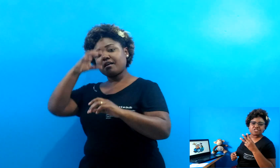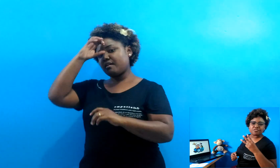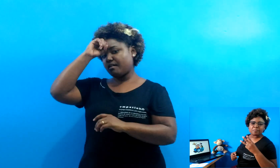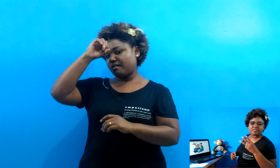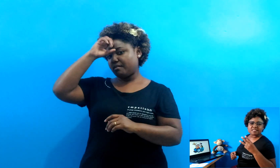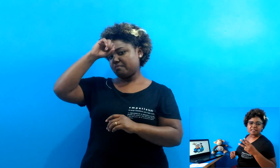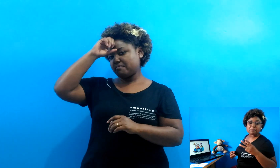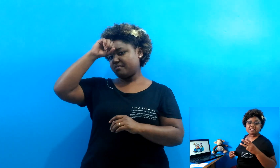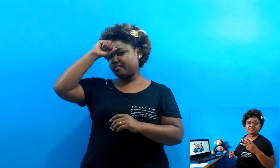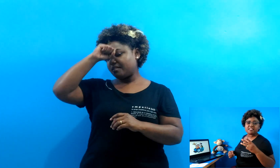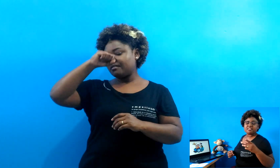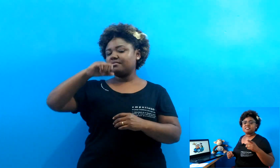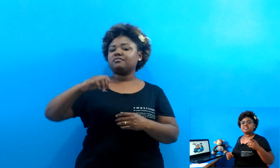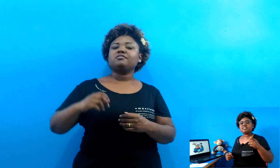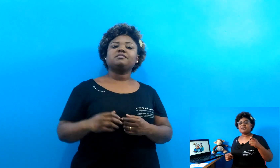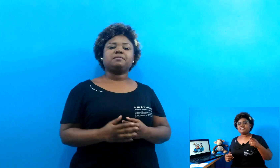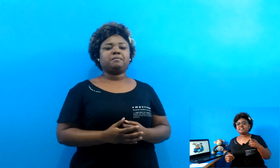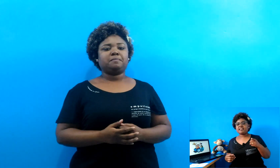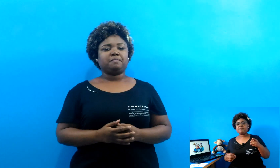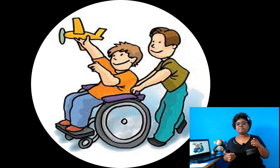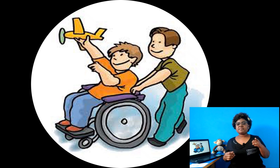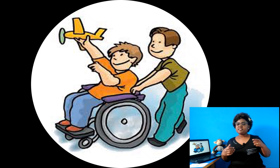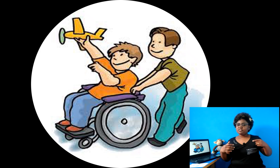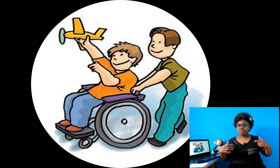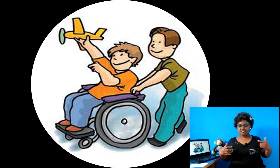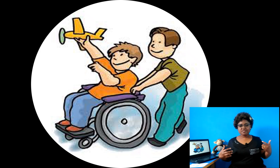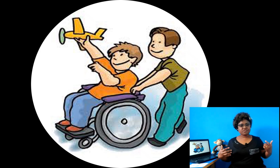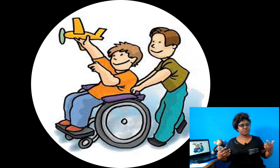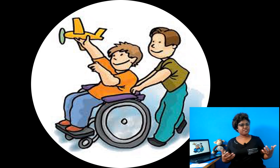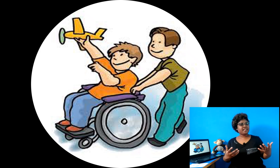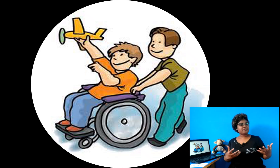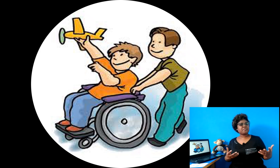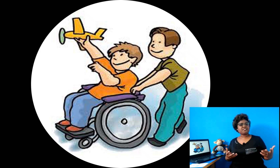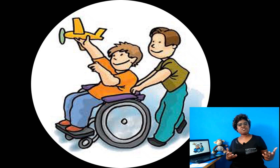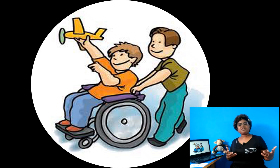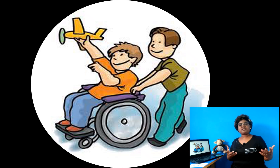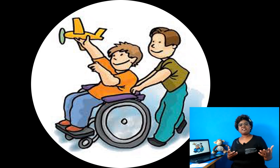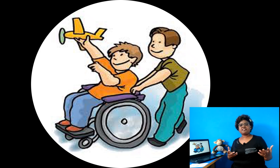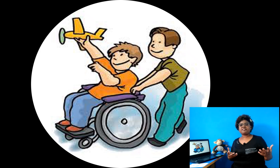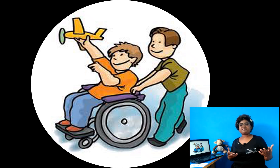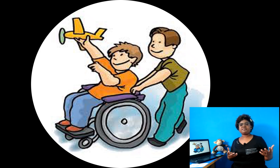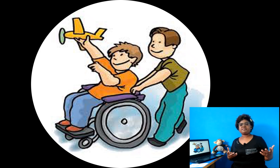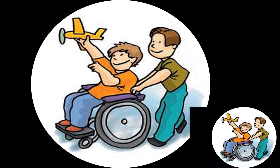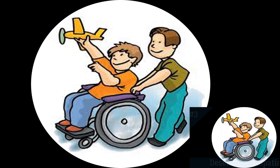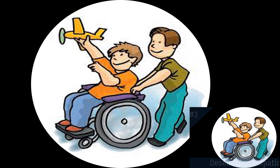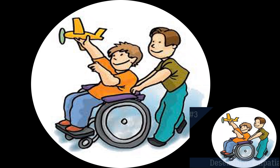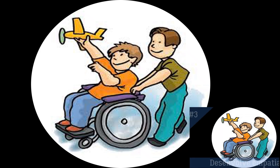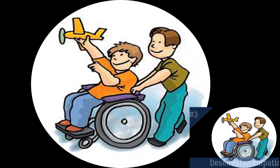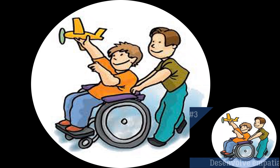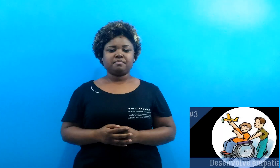Terceiro motivo para você aprender a língua de sinais é desenvolver empatia.